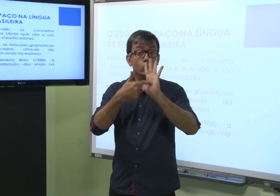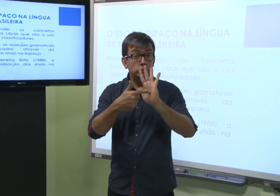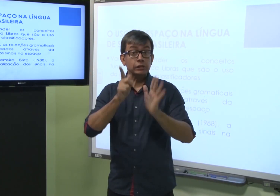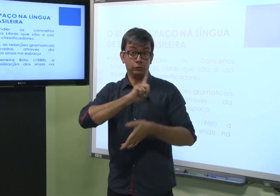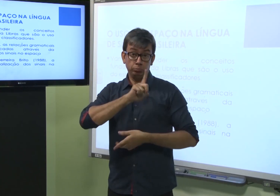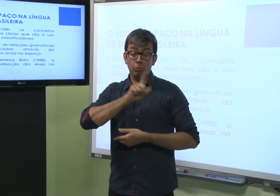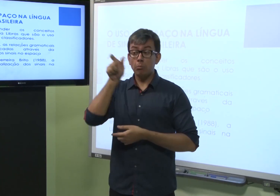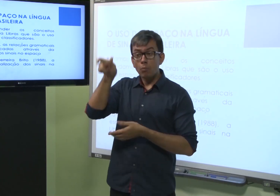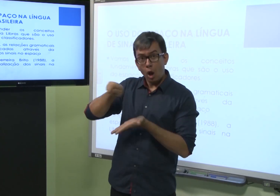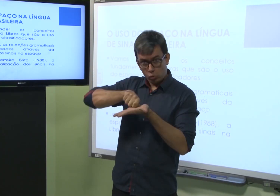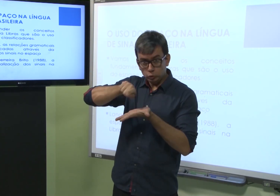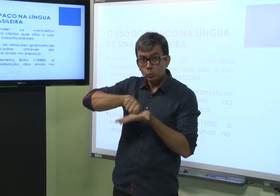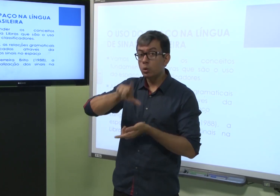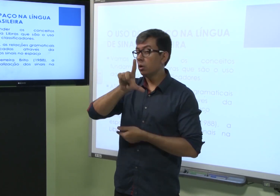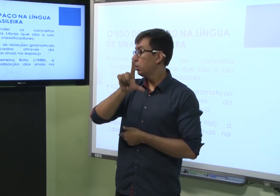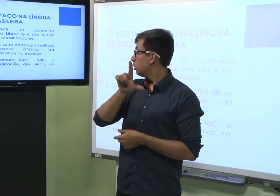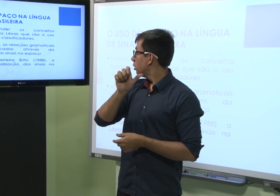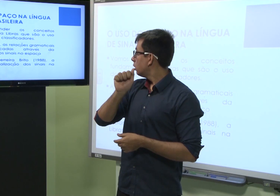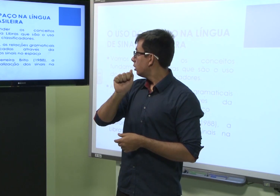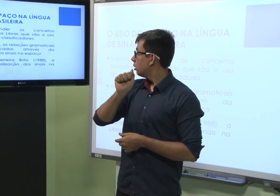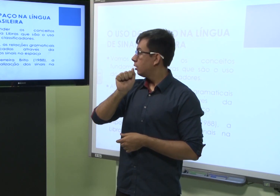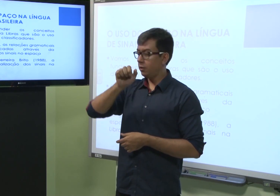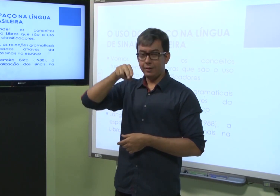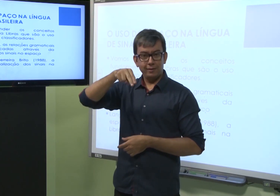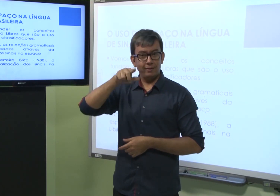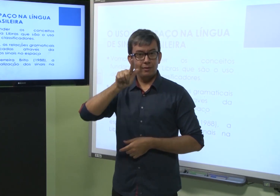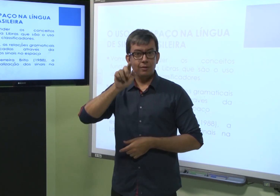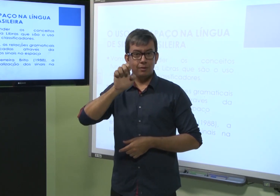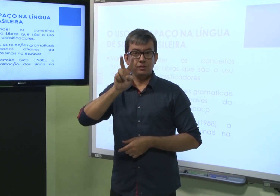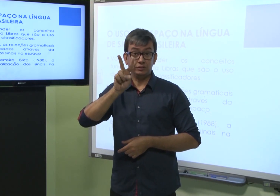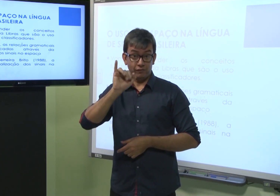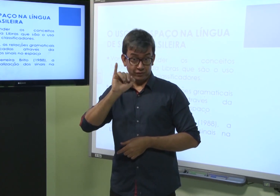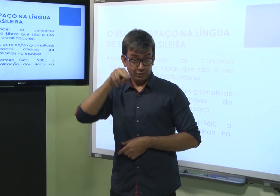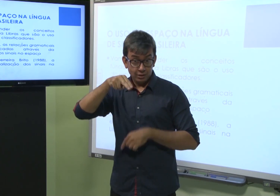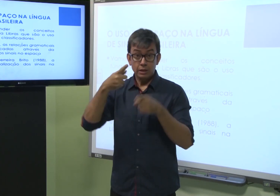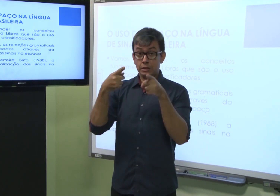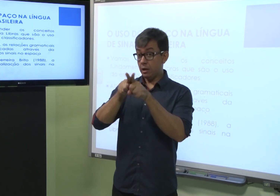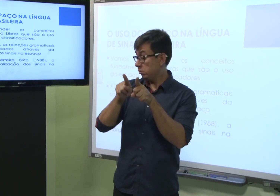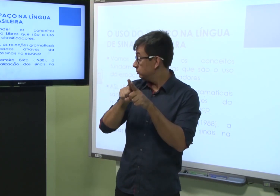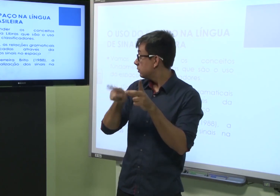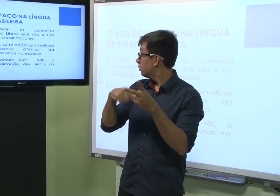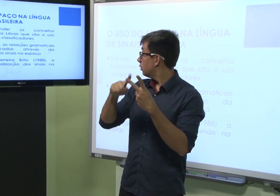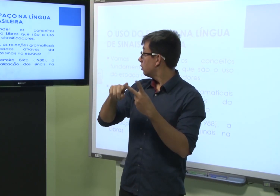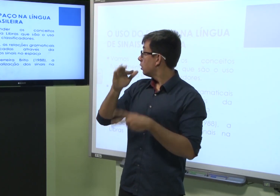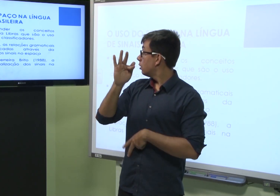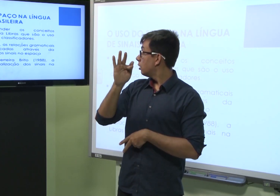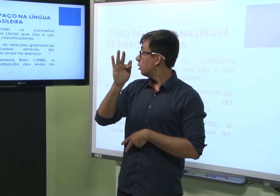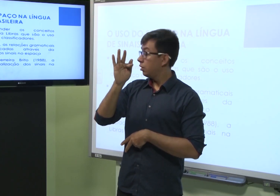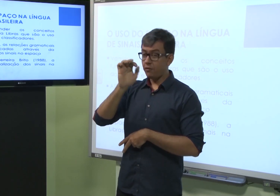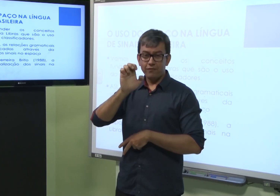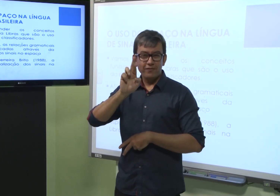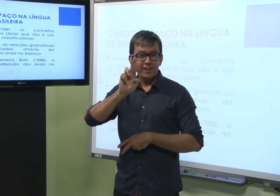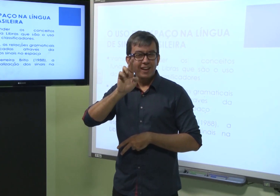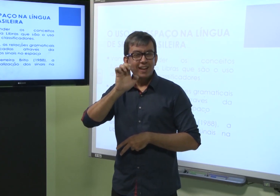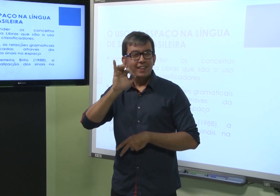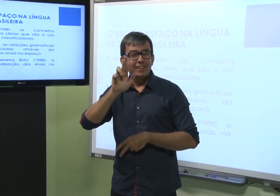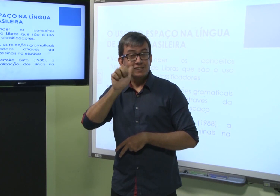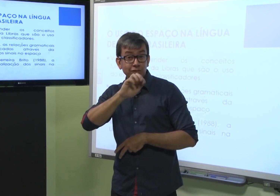E também eu tenho outro autor aí, Langevin e Ferreira